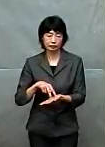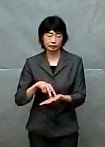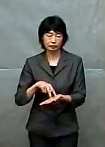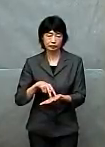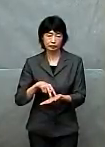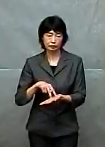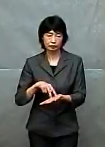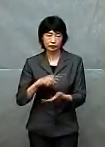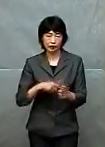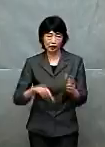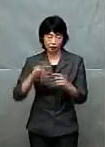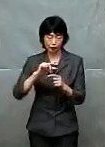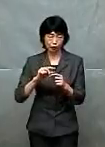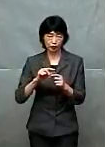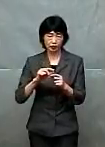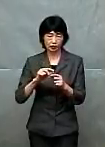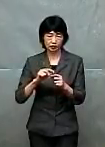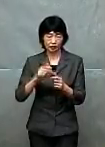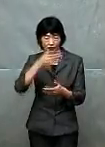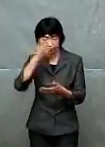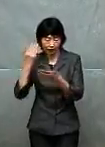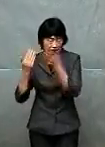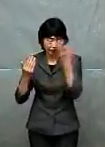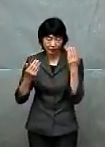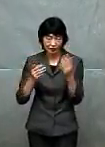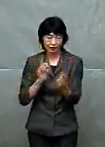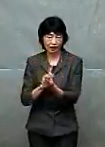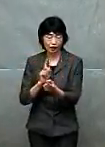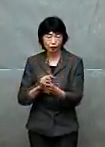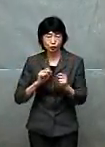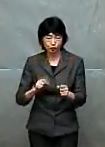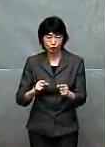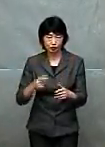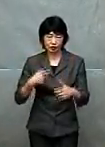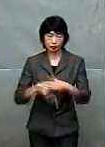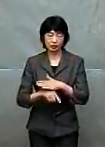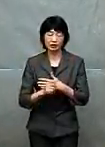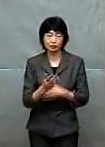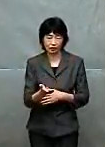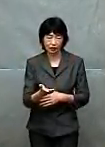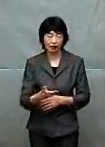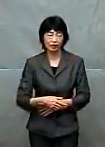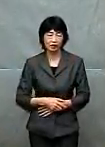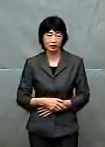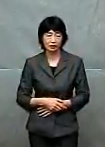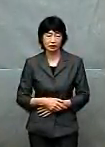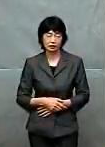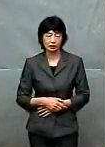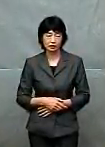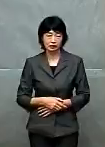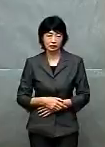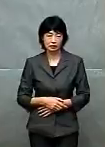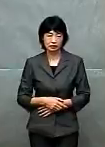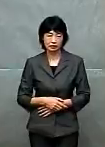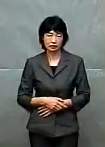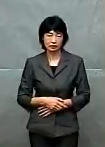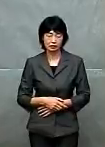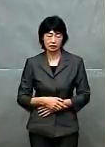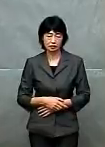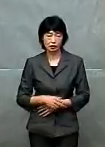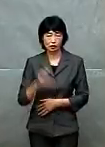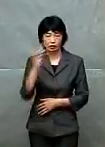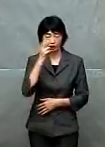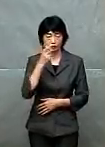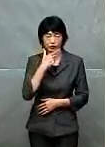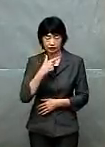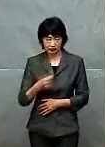より密にして独自にそういうふうな形で新たに取り組むのか、そこら辺のところを改めて確認